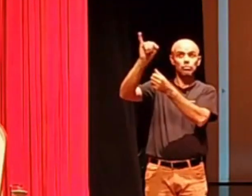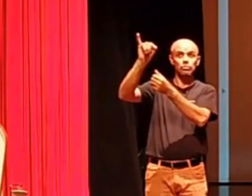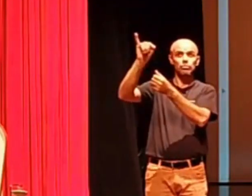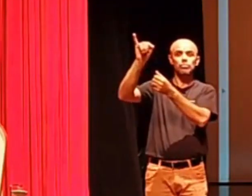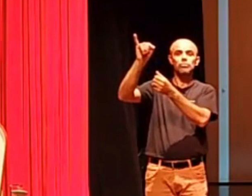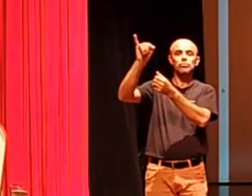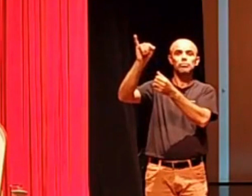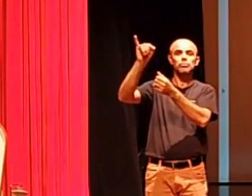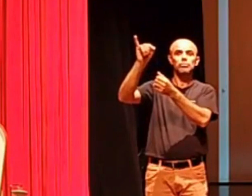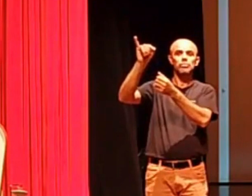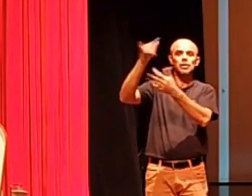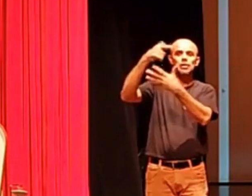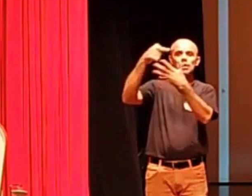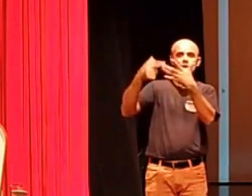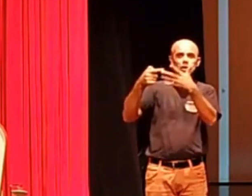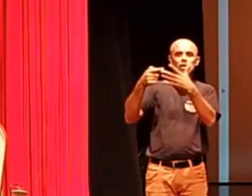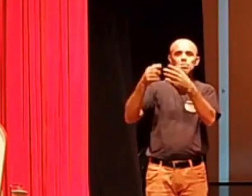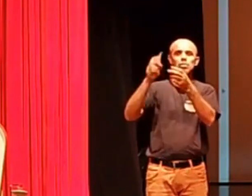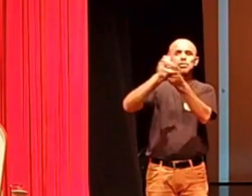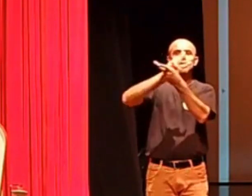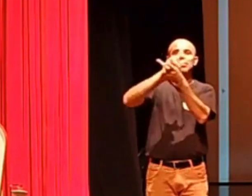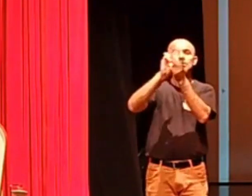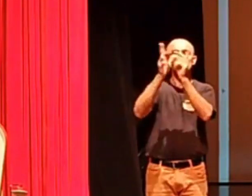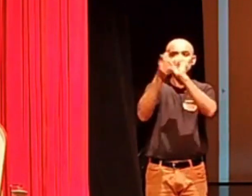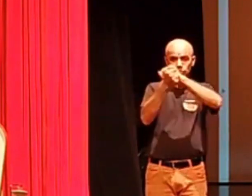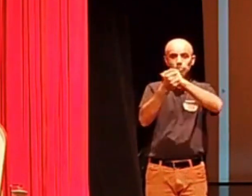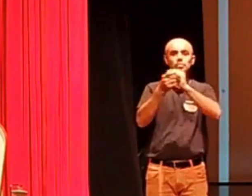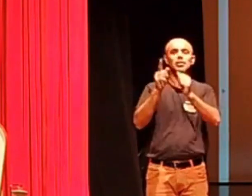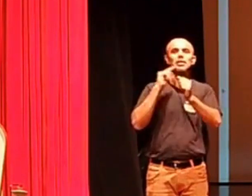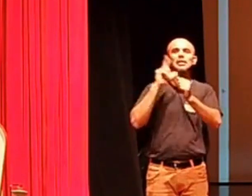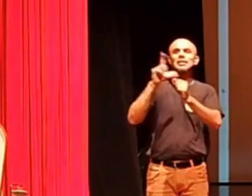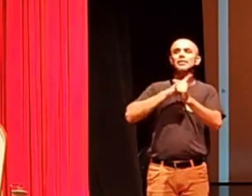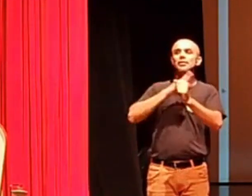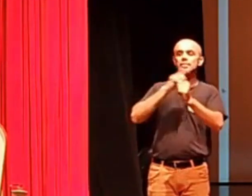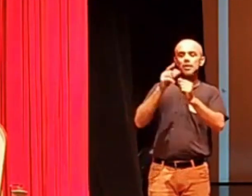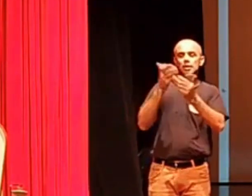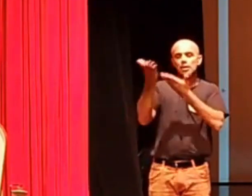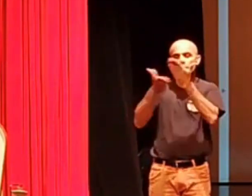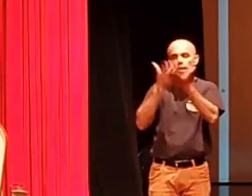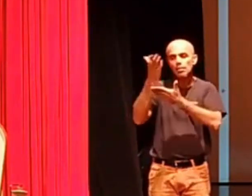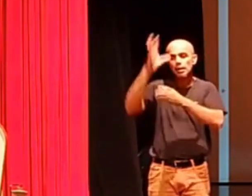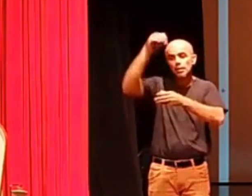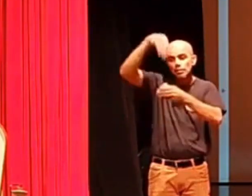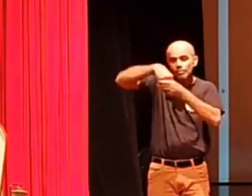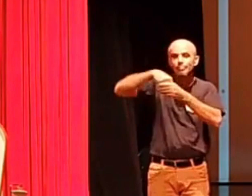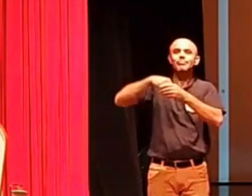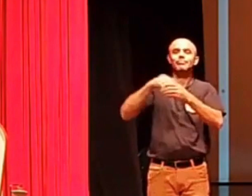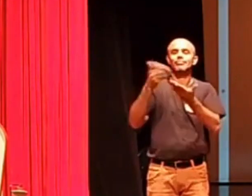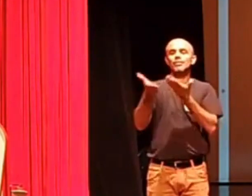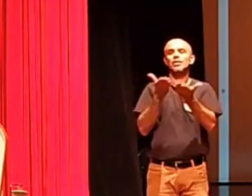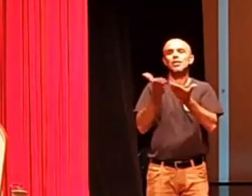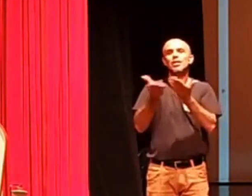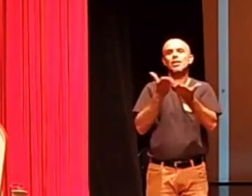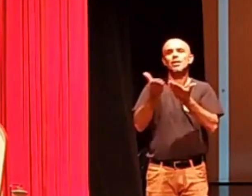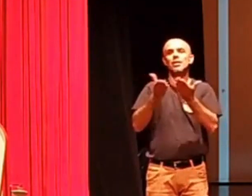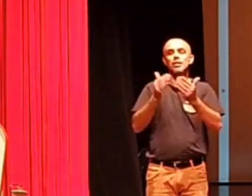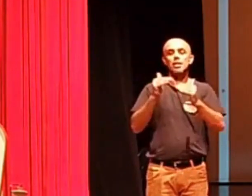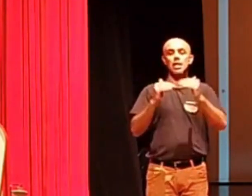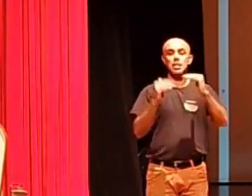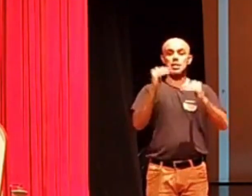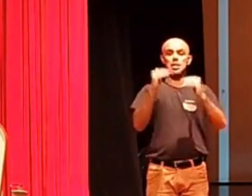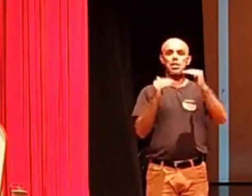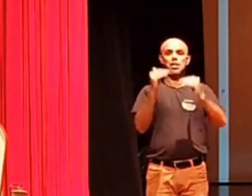dentro, nós temos todos os procedimentos ideais para o tratamento da escoliose, porém, a nível